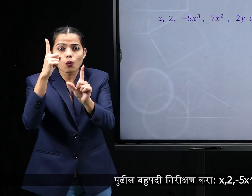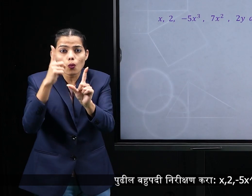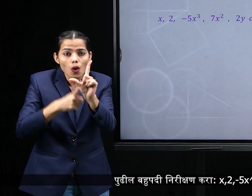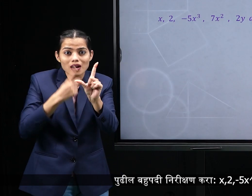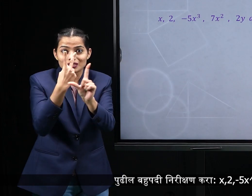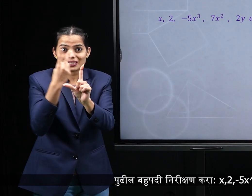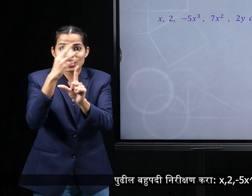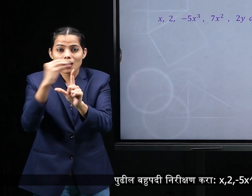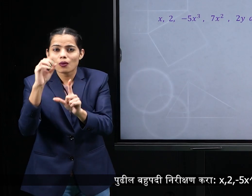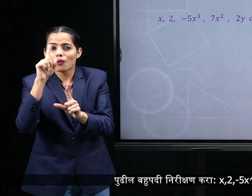-5x³